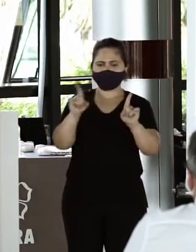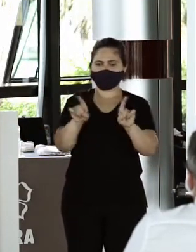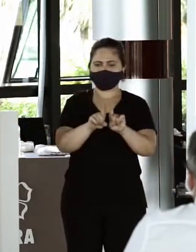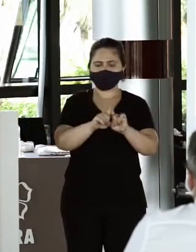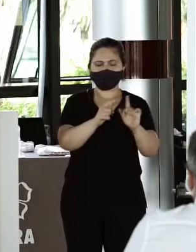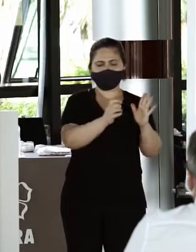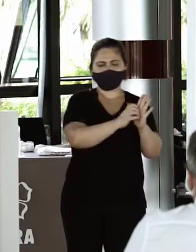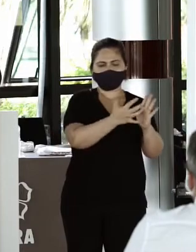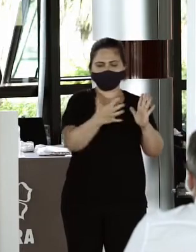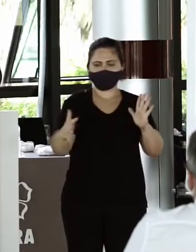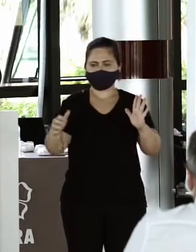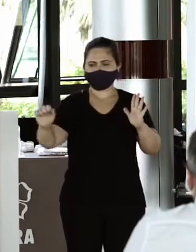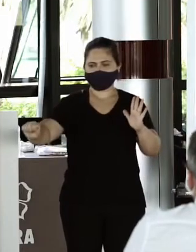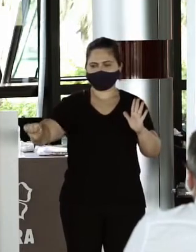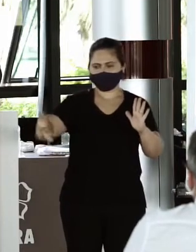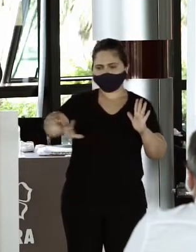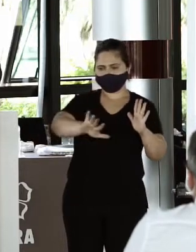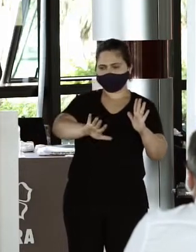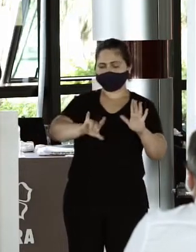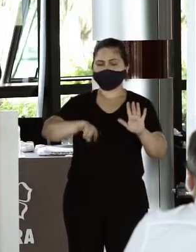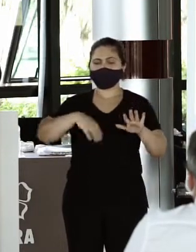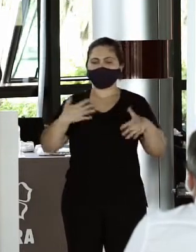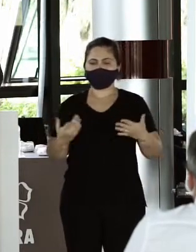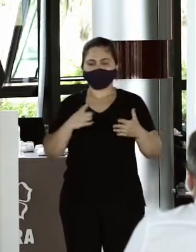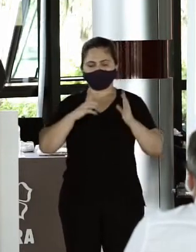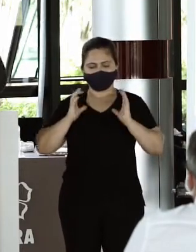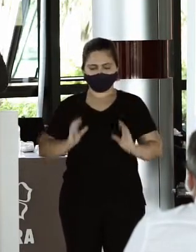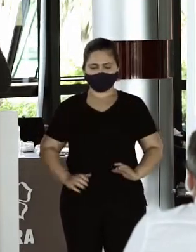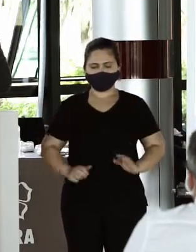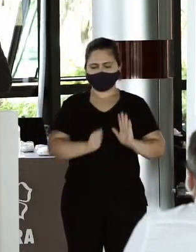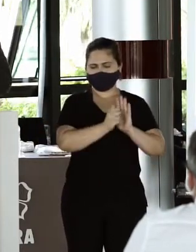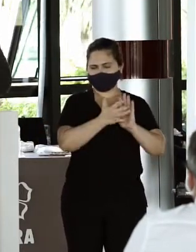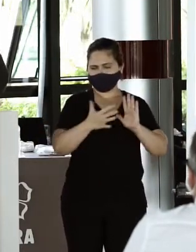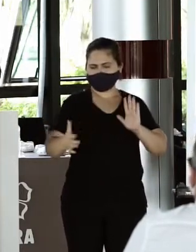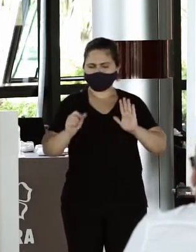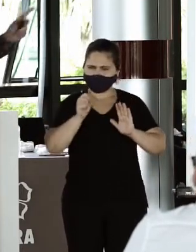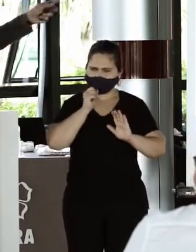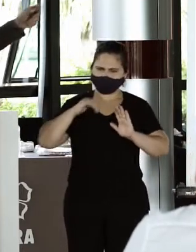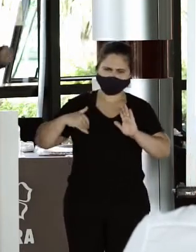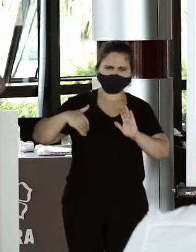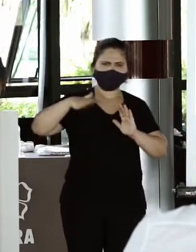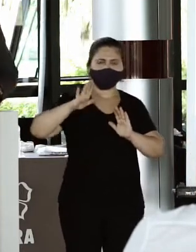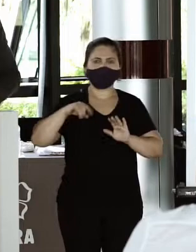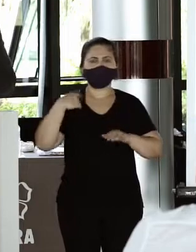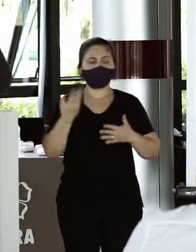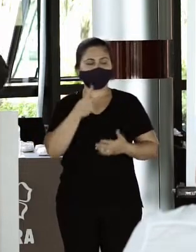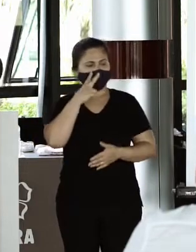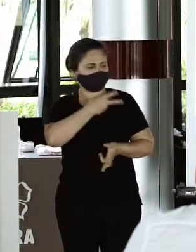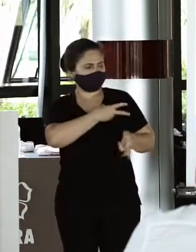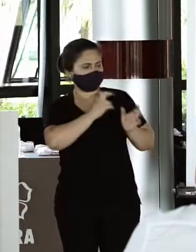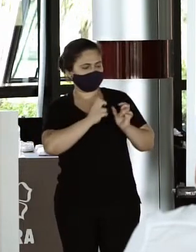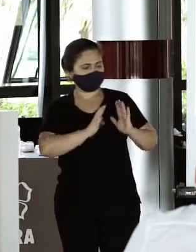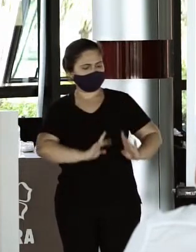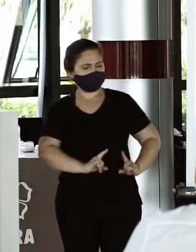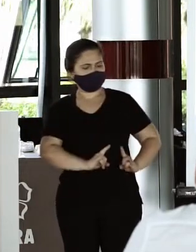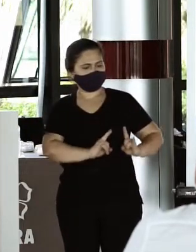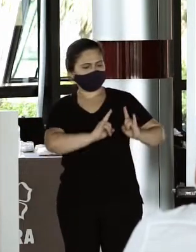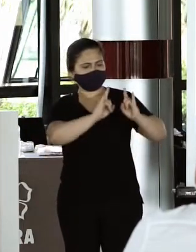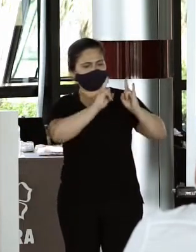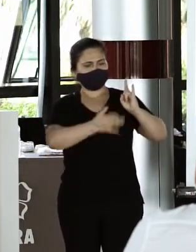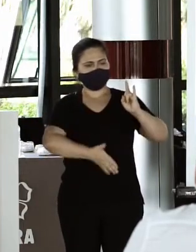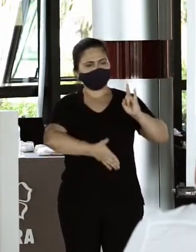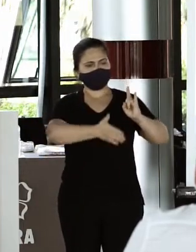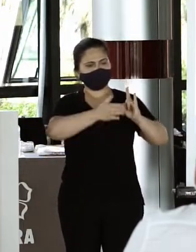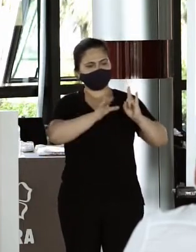radiação. E existem corpos que vão refletir ainda mais do que outros. Olha só isso aqui. Isso aí é uma fachada em